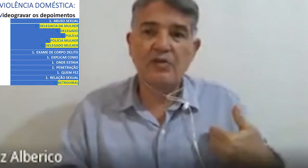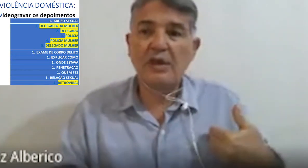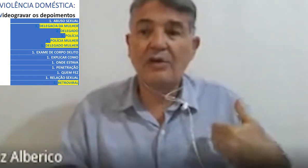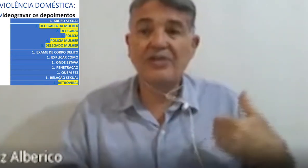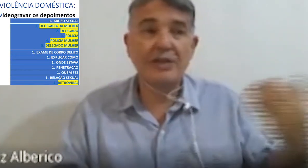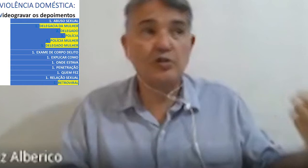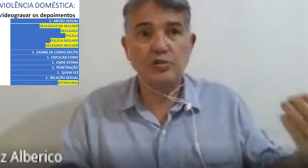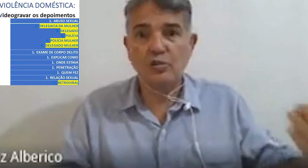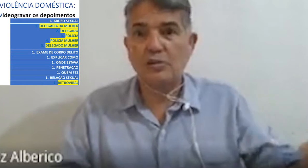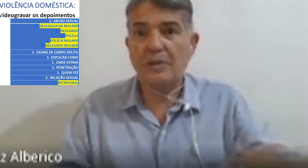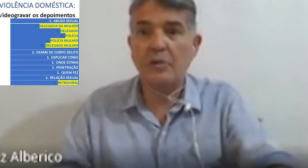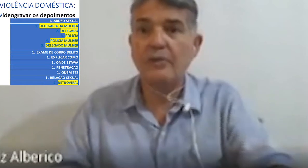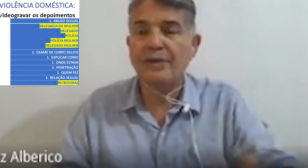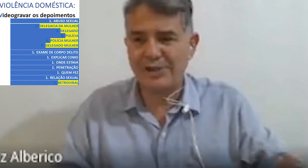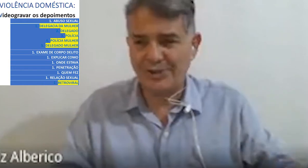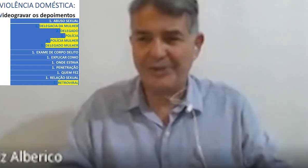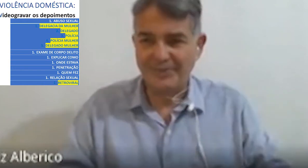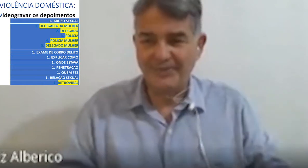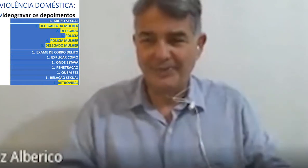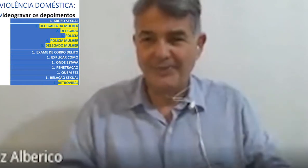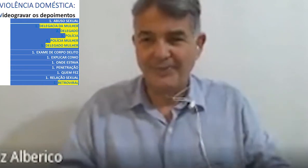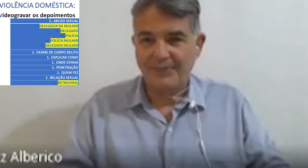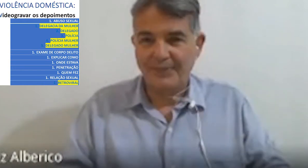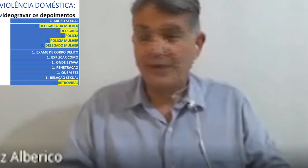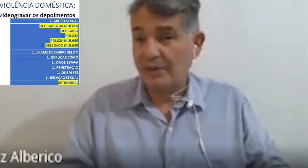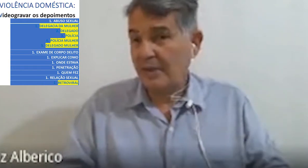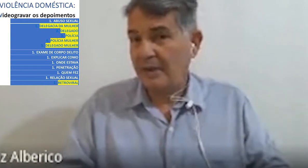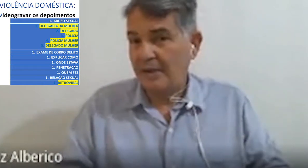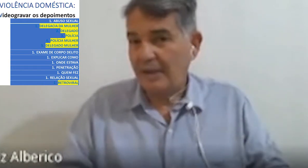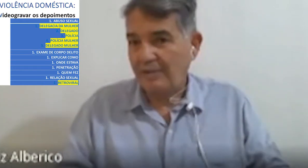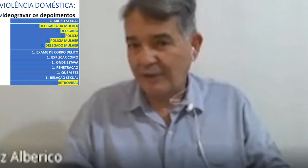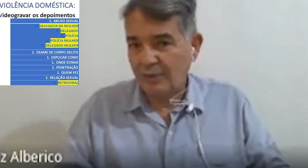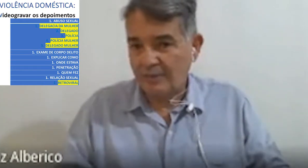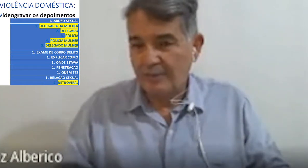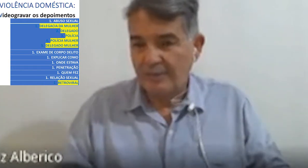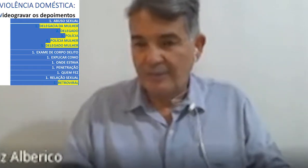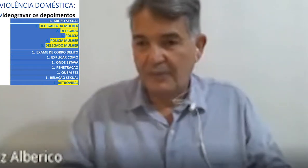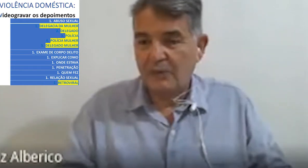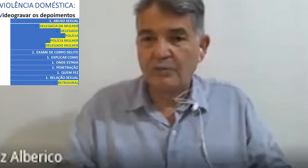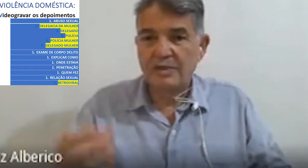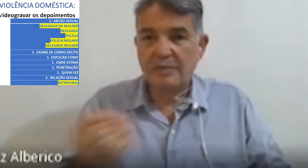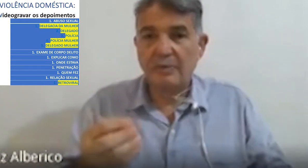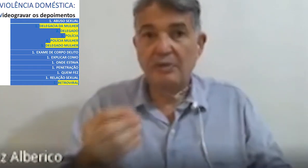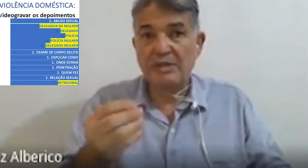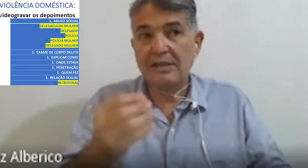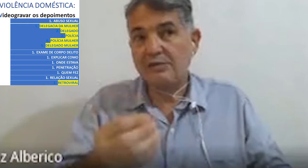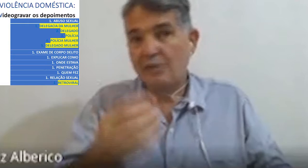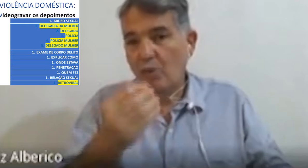profissional que está junto no hospital para contar a história. Isso aí é fato. Então, você